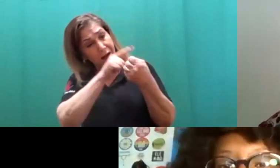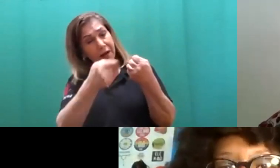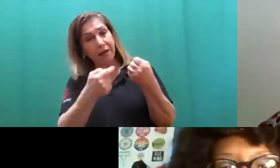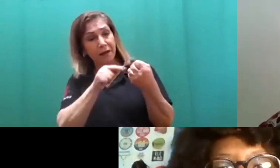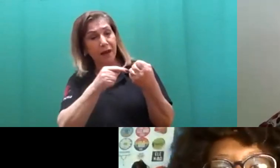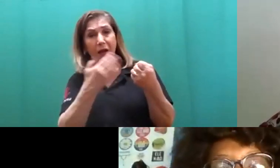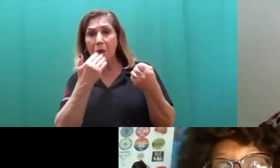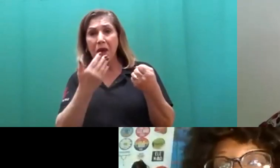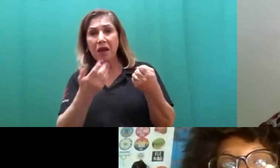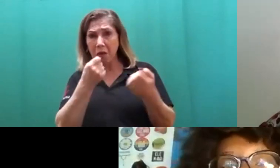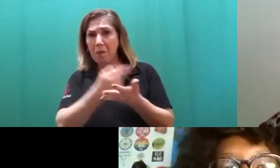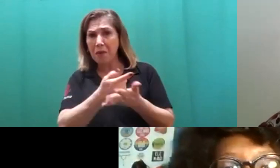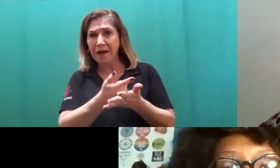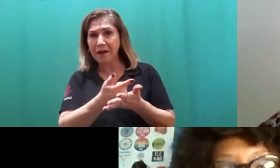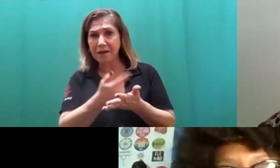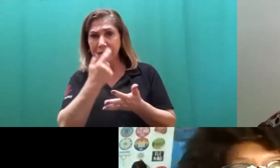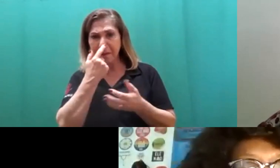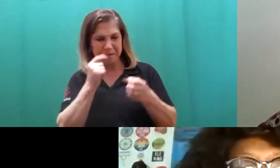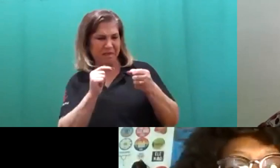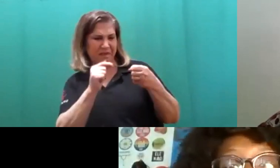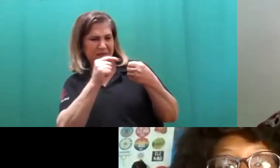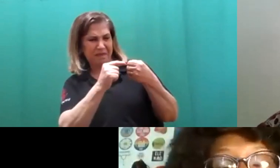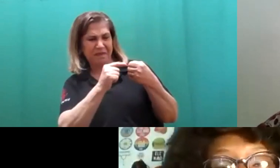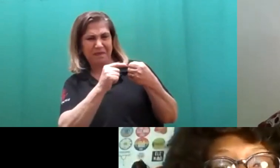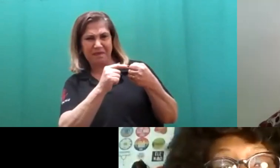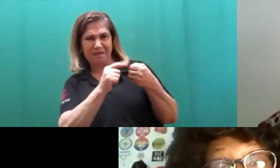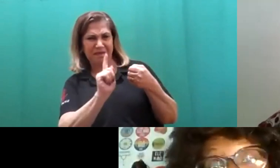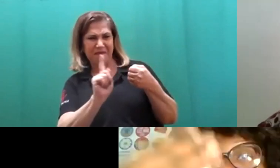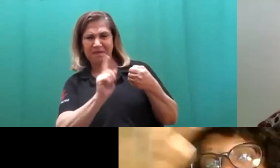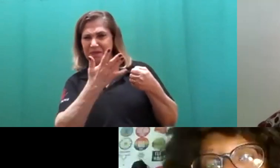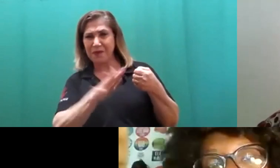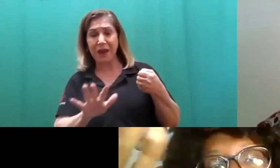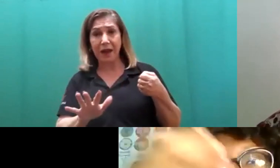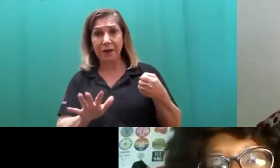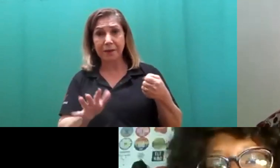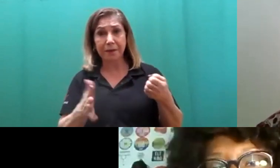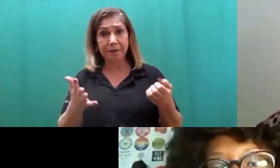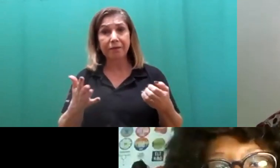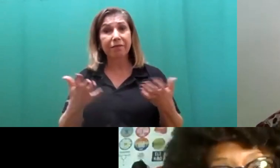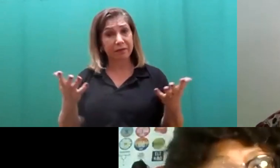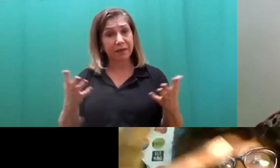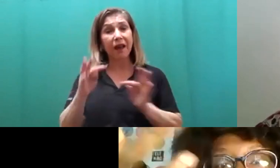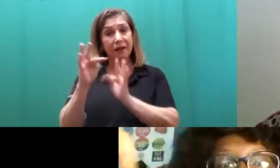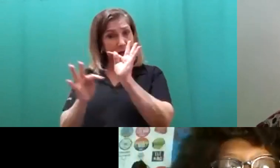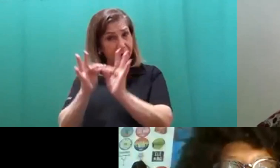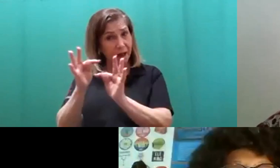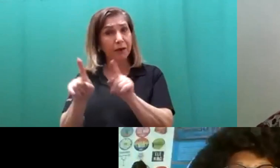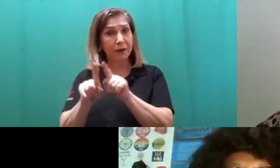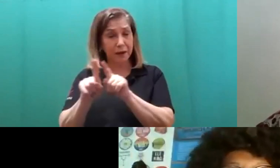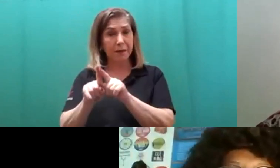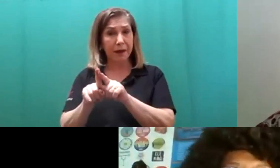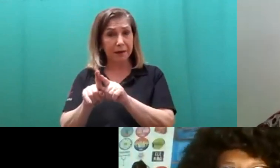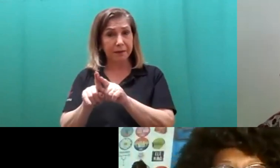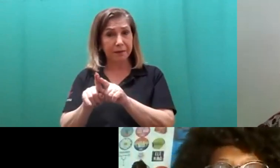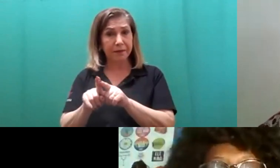que eu compre. É uma pintinha, eu já não compro, esse alimento é descartado. A gente tem processos técnicos também. A gente pega o engradado,